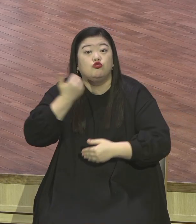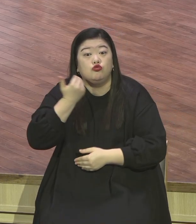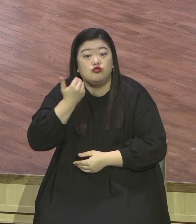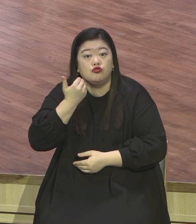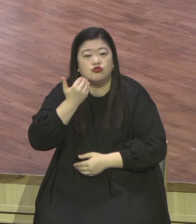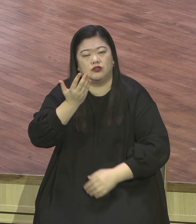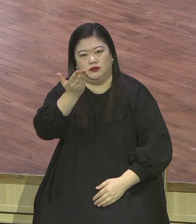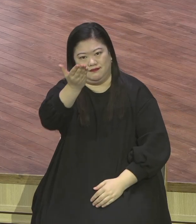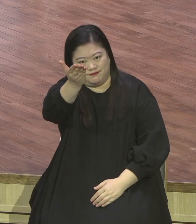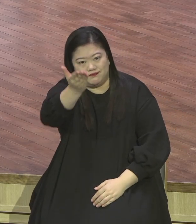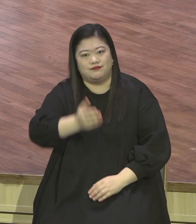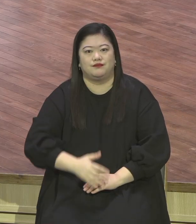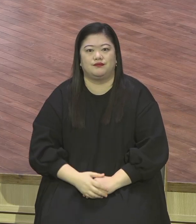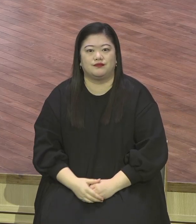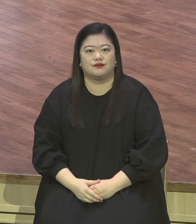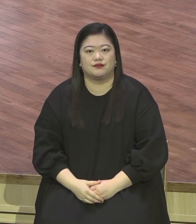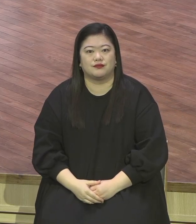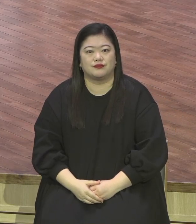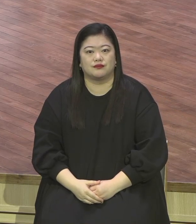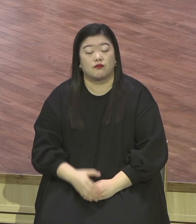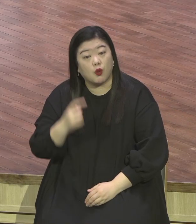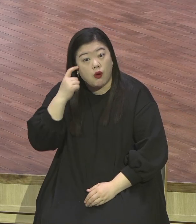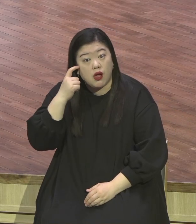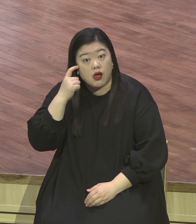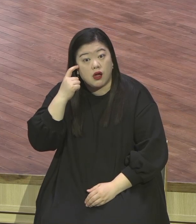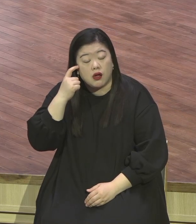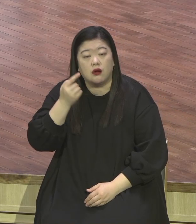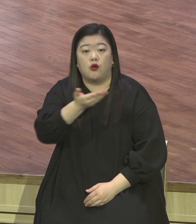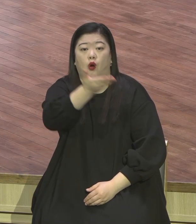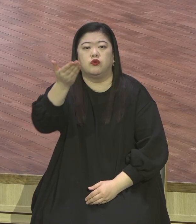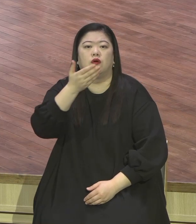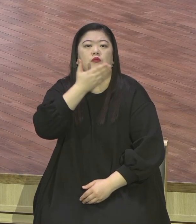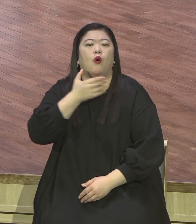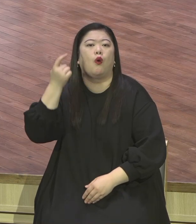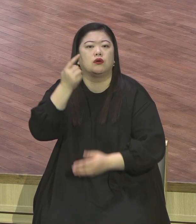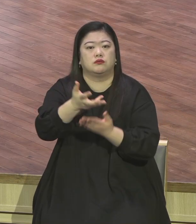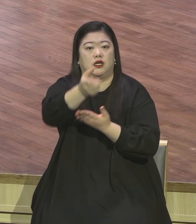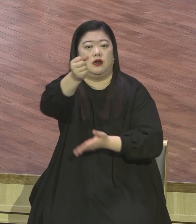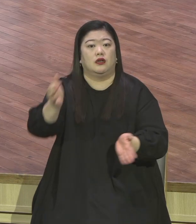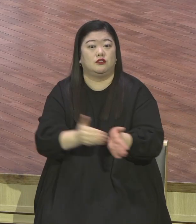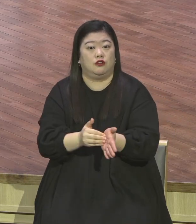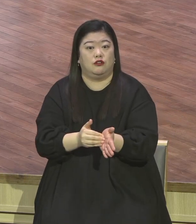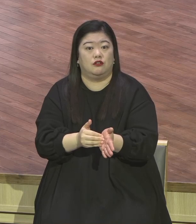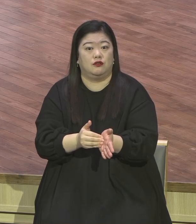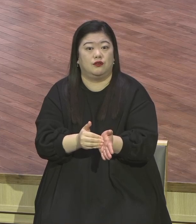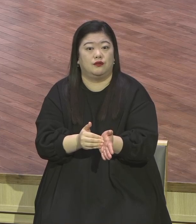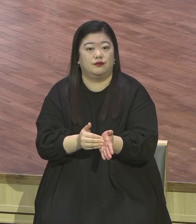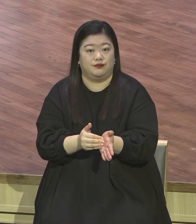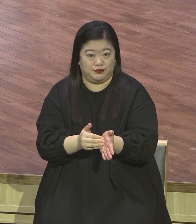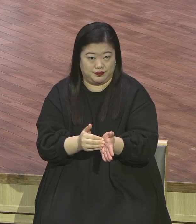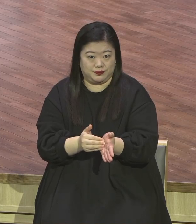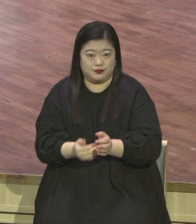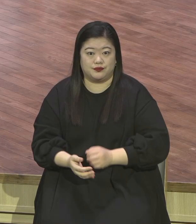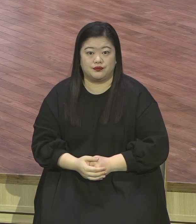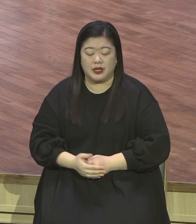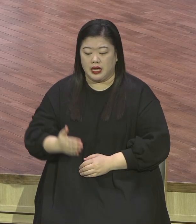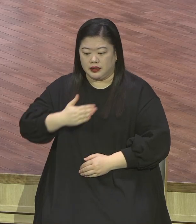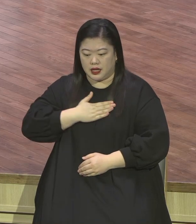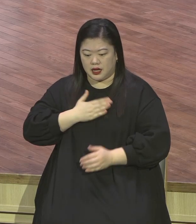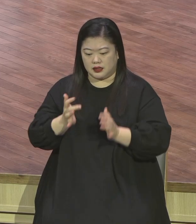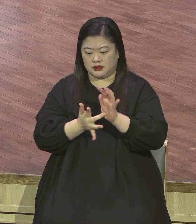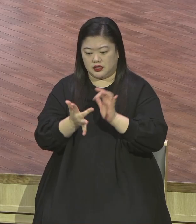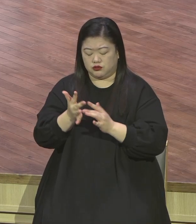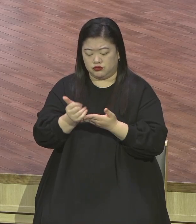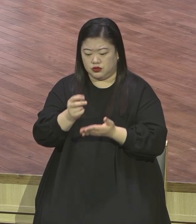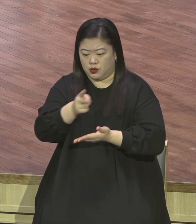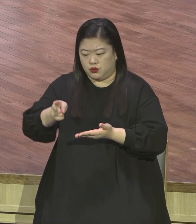것입니다 복음을 가졌기 때문에 영국에 나가 예수가 그러한 사실을 알았기 때문에